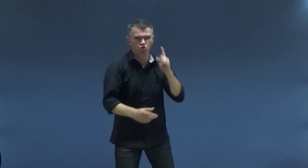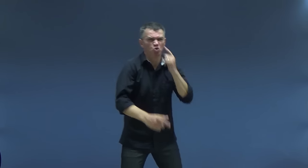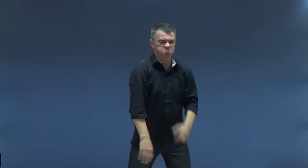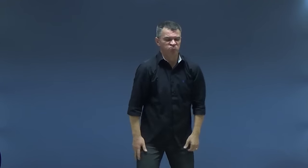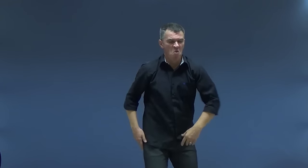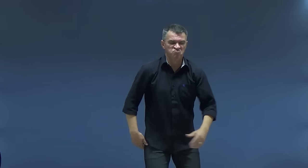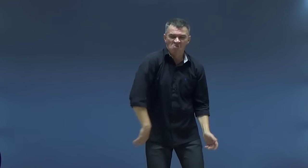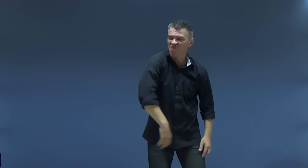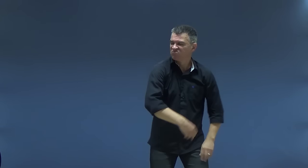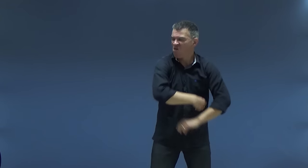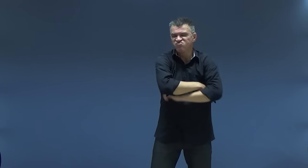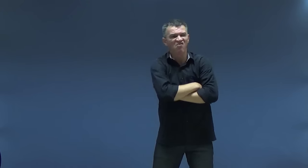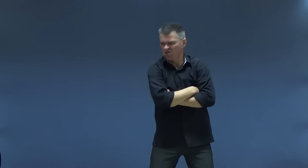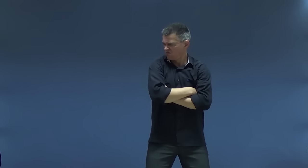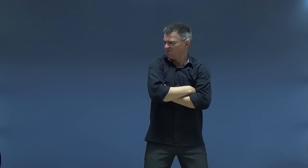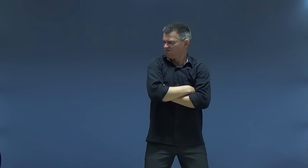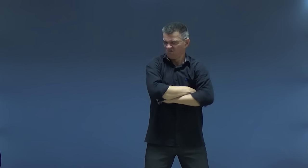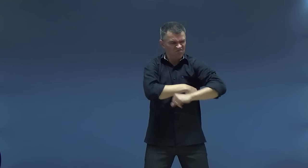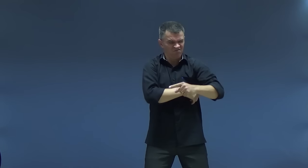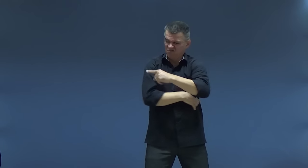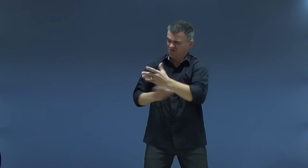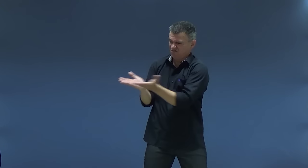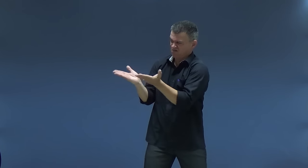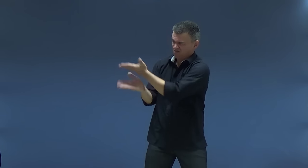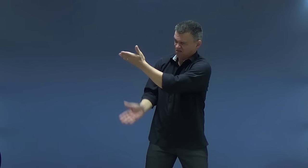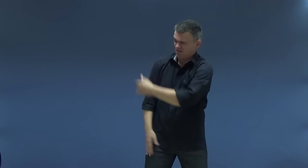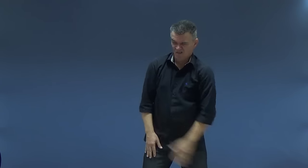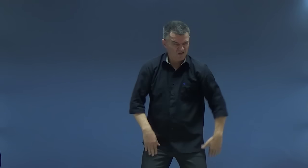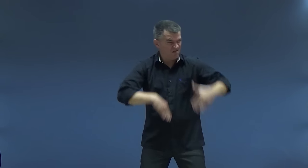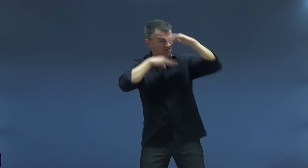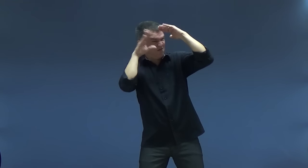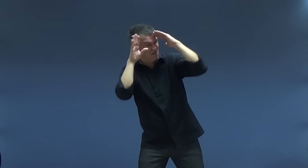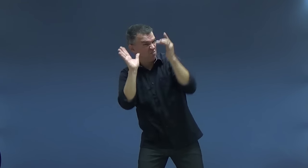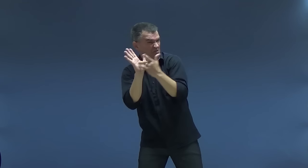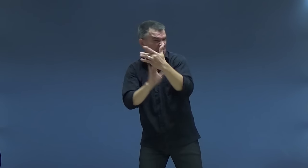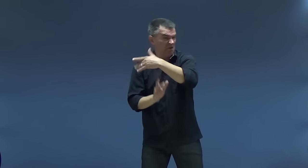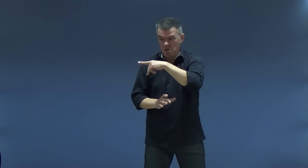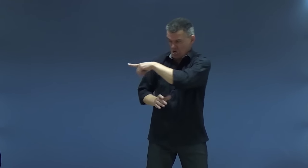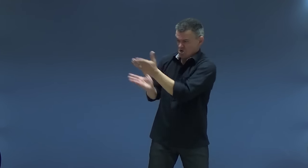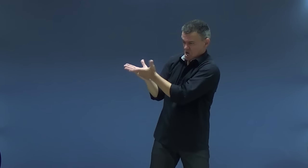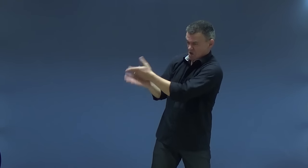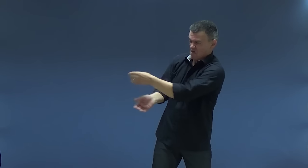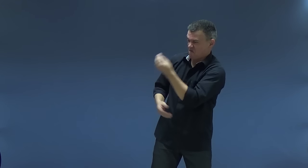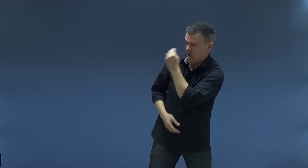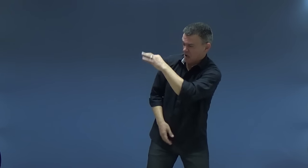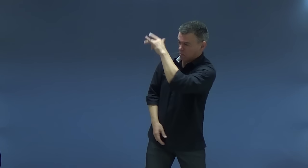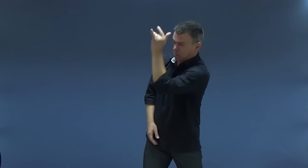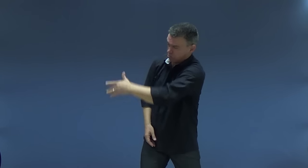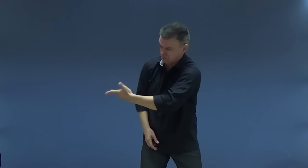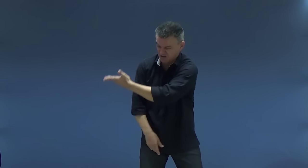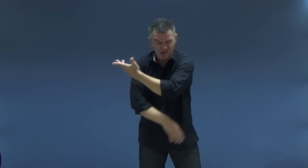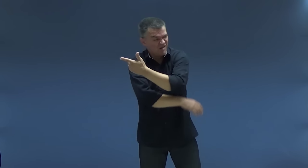Paz. Às vezes tudo bem aí, né? Ah, ele é crente, ah, é quadrado, não é credo, ele é